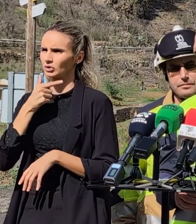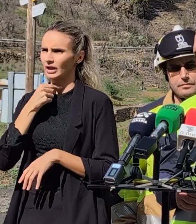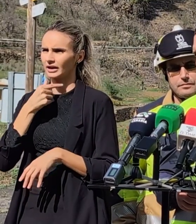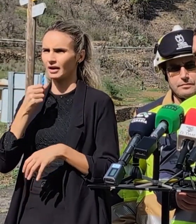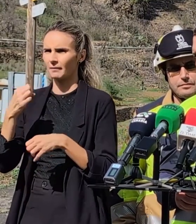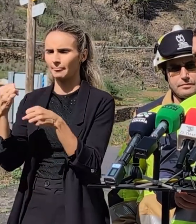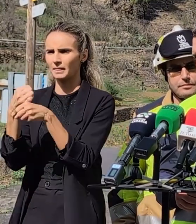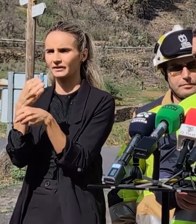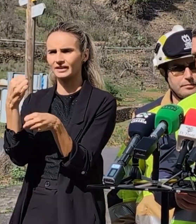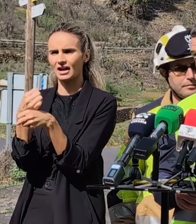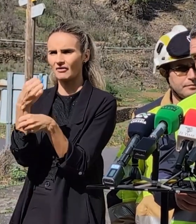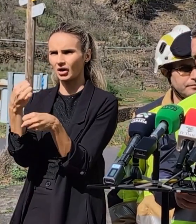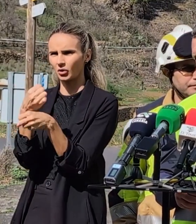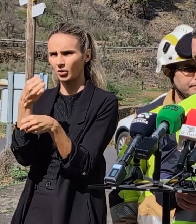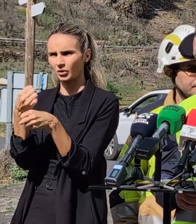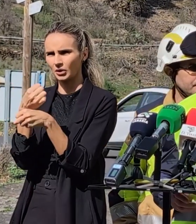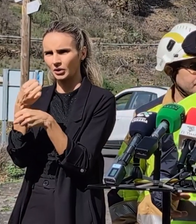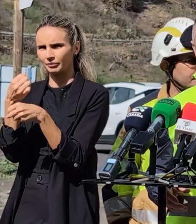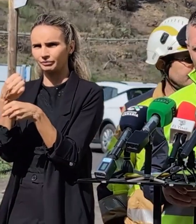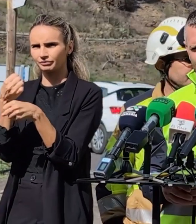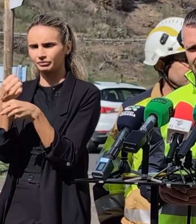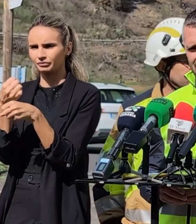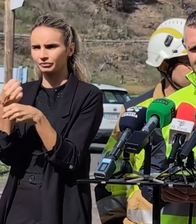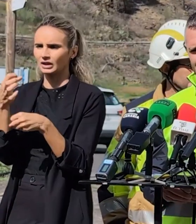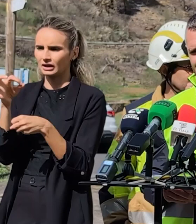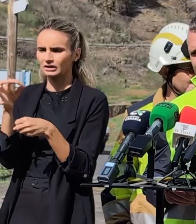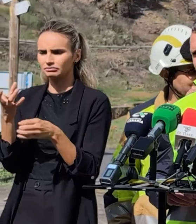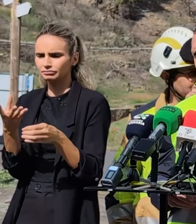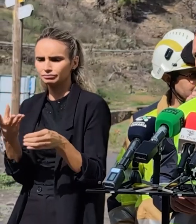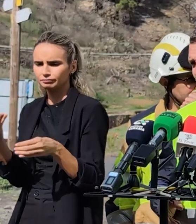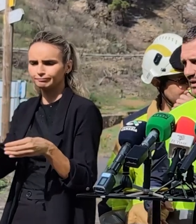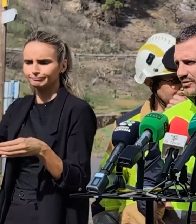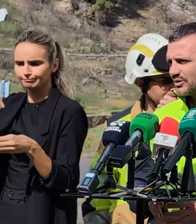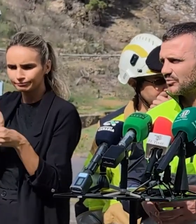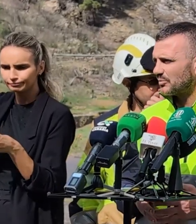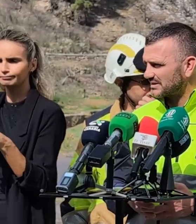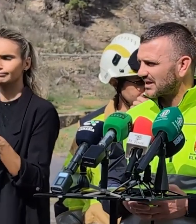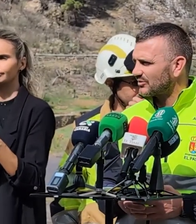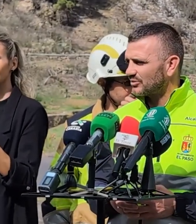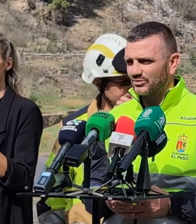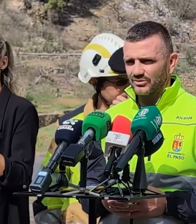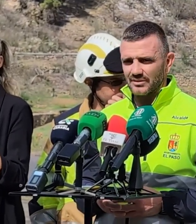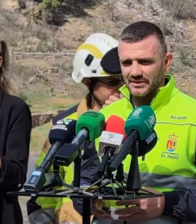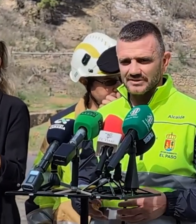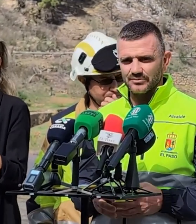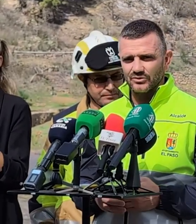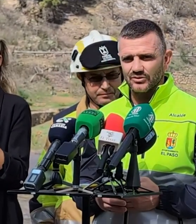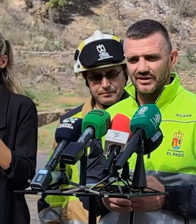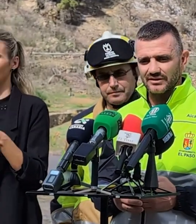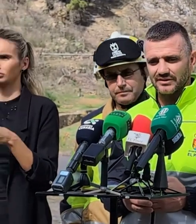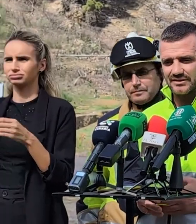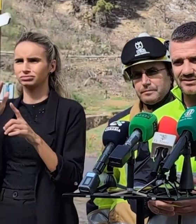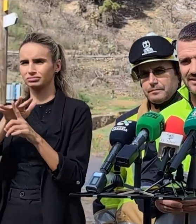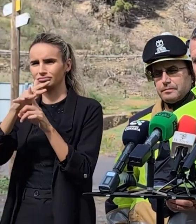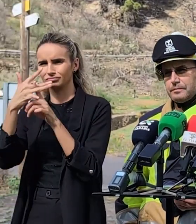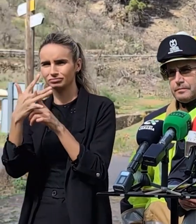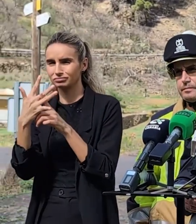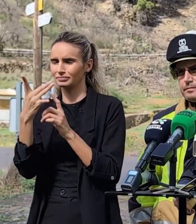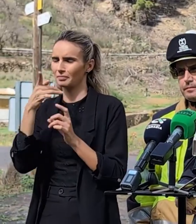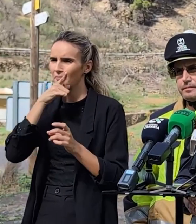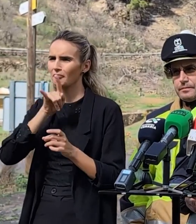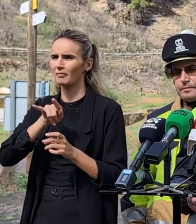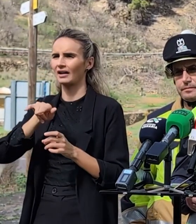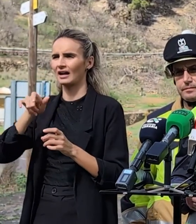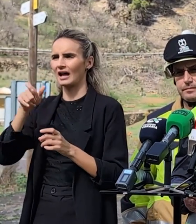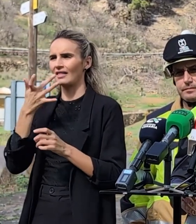Reconocer el trabajo o la implicación en este mal momento que hemos pasado al principio de este incendio, de